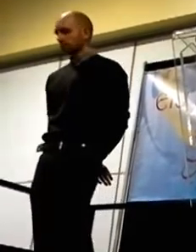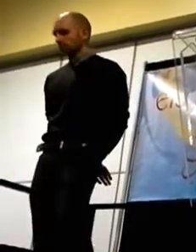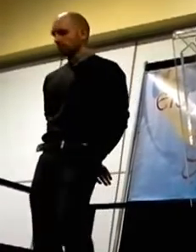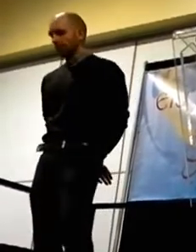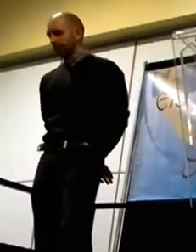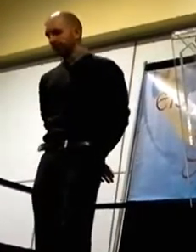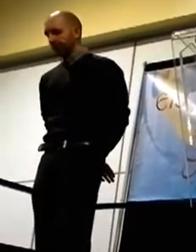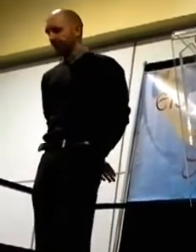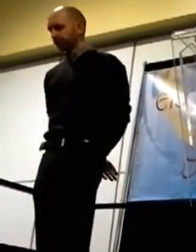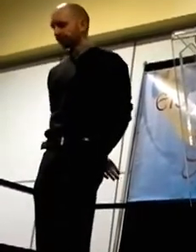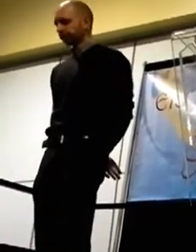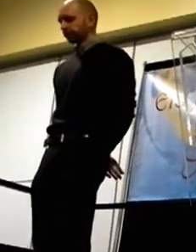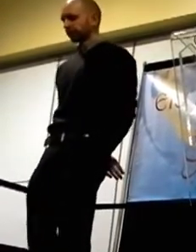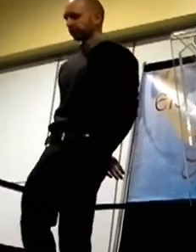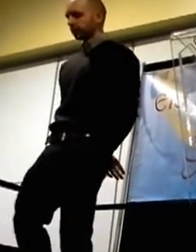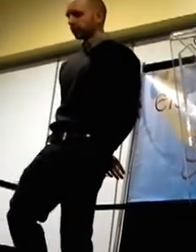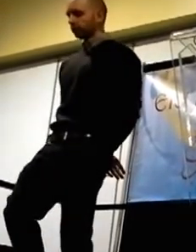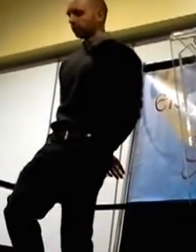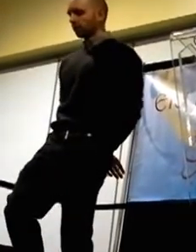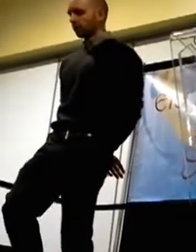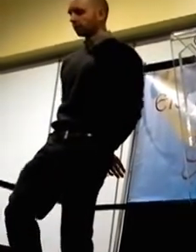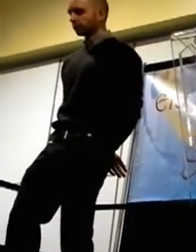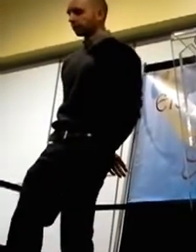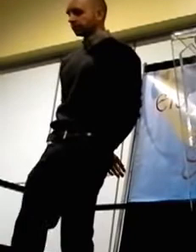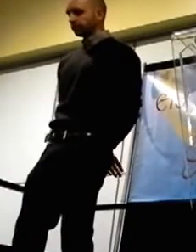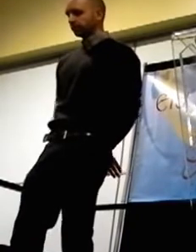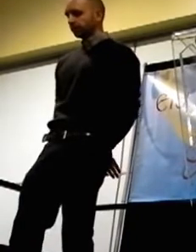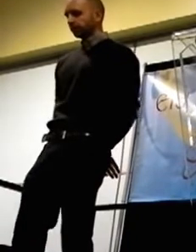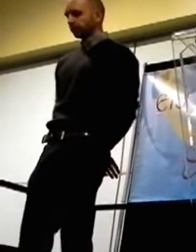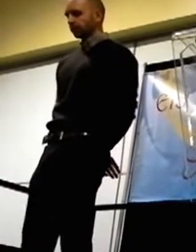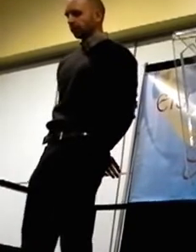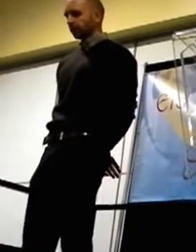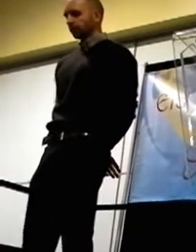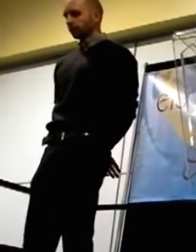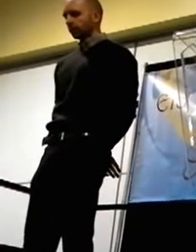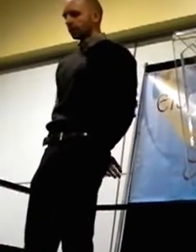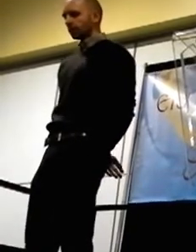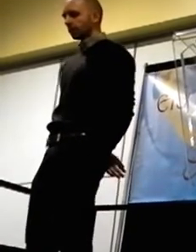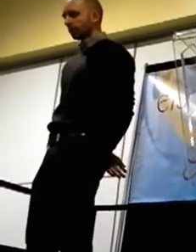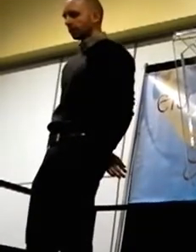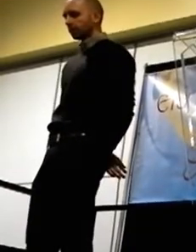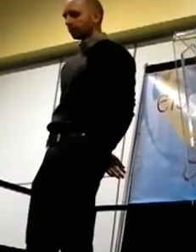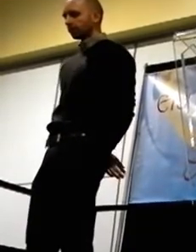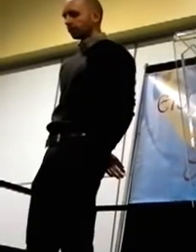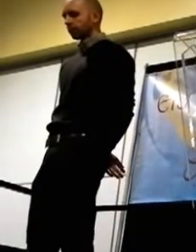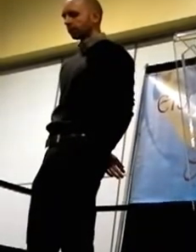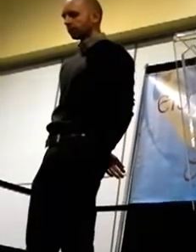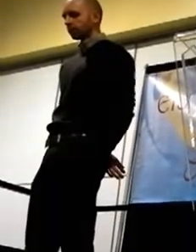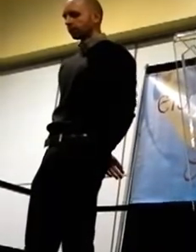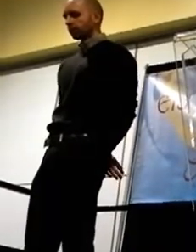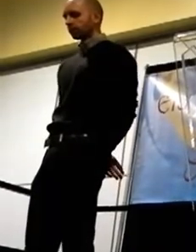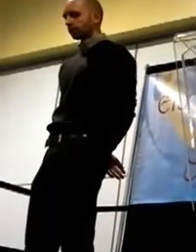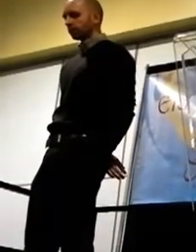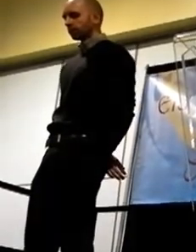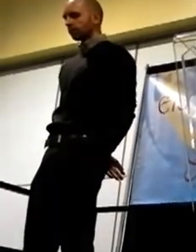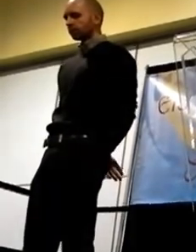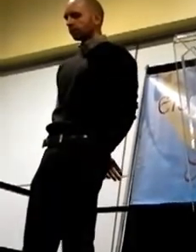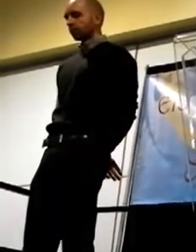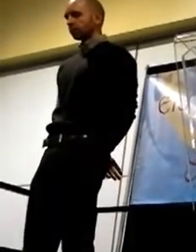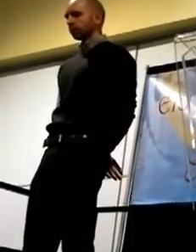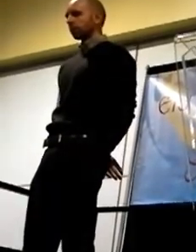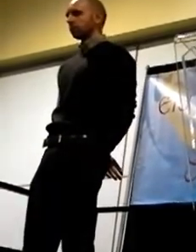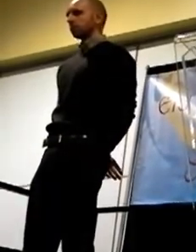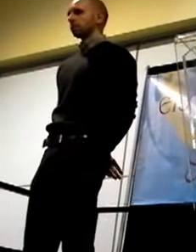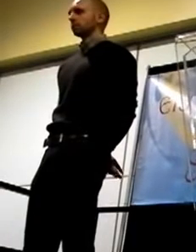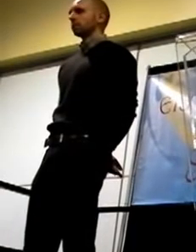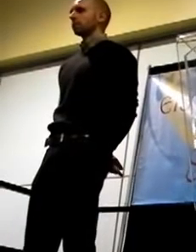يا عزيز أن نجعلك في نحور الظالمين، ونعوذ بك من شرورهم. احفظ يا ربي